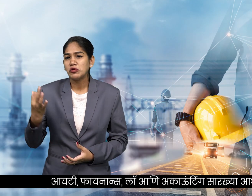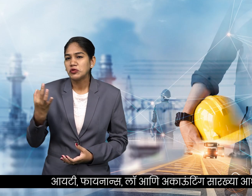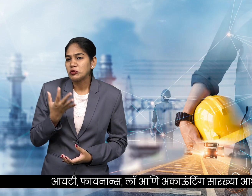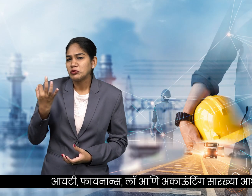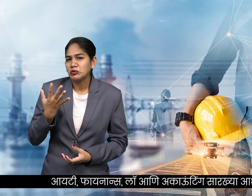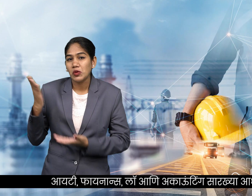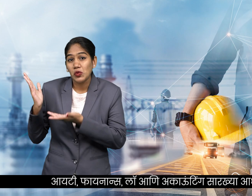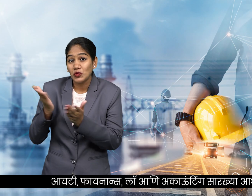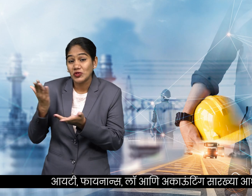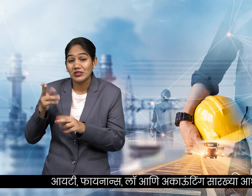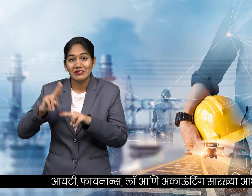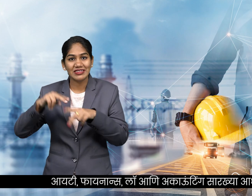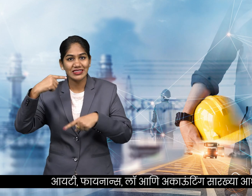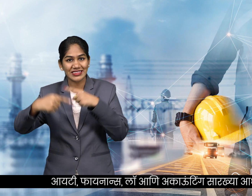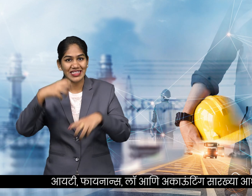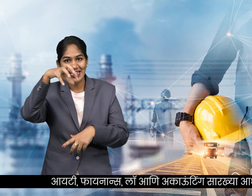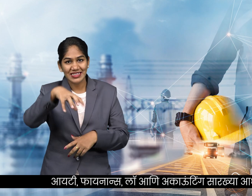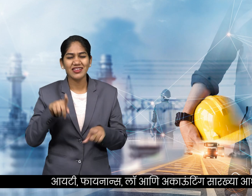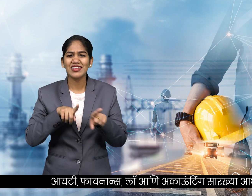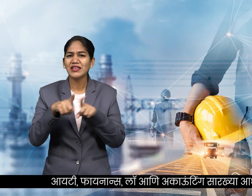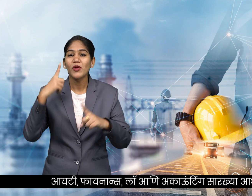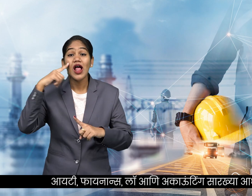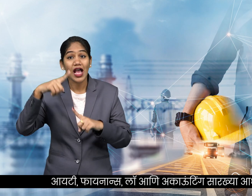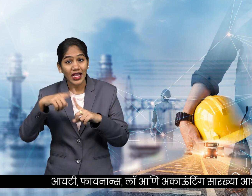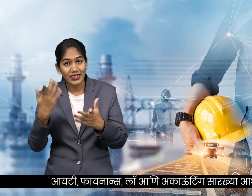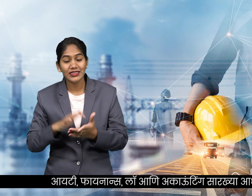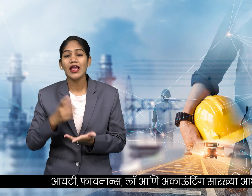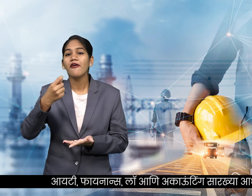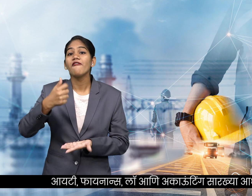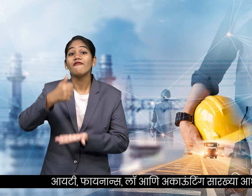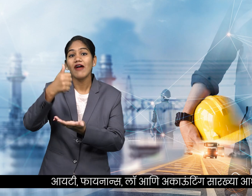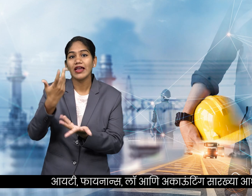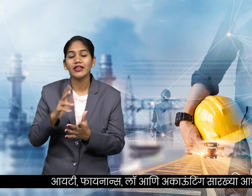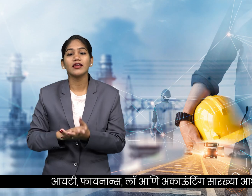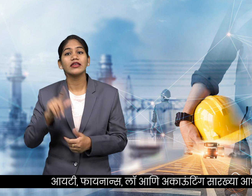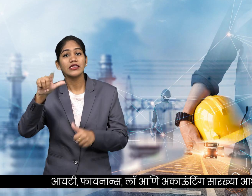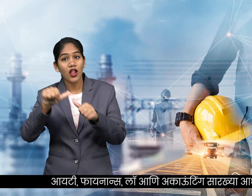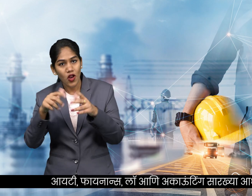IT, फायनान्स, लॉ आणि अकाउंटिंग सारख्या आधुनिक सेवा